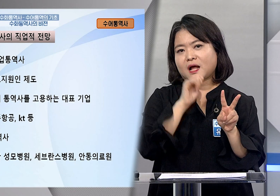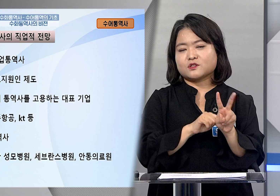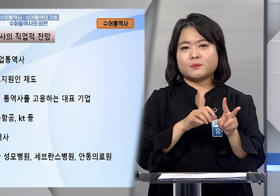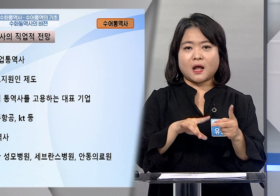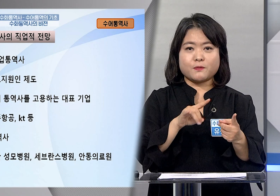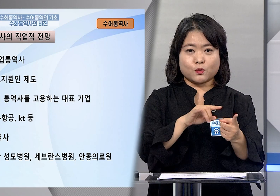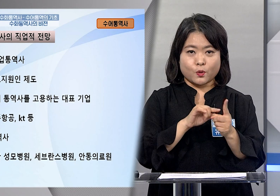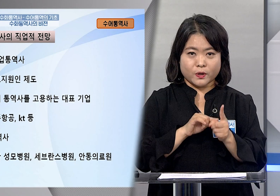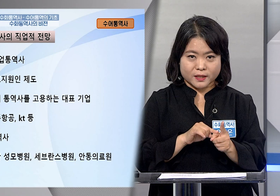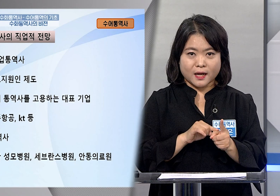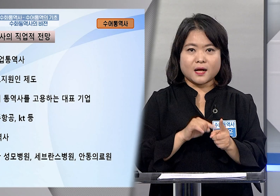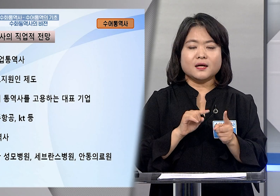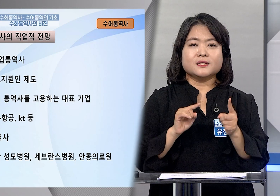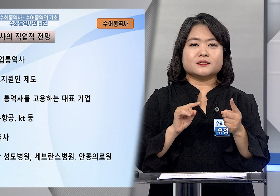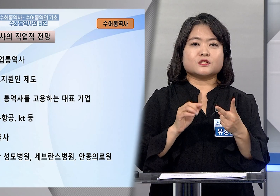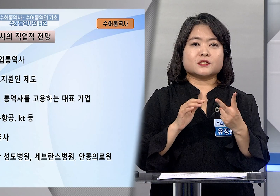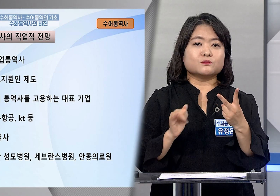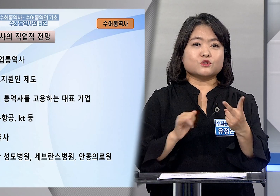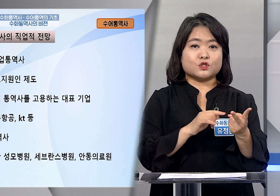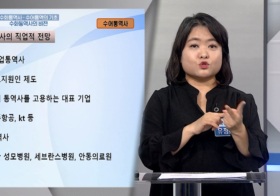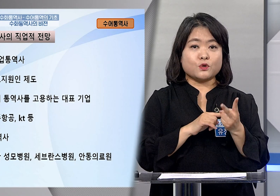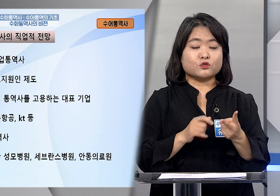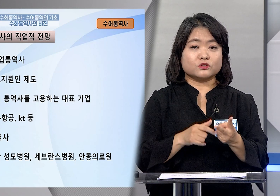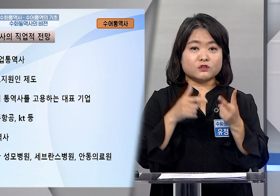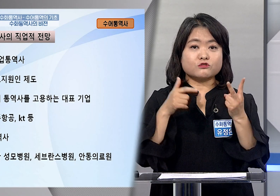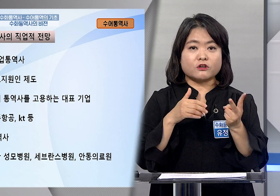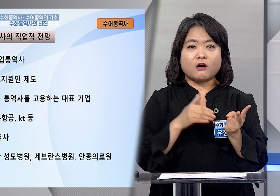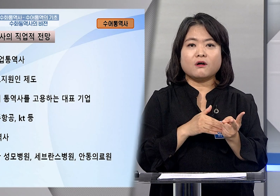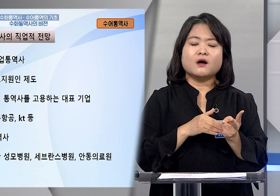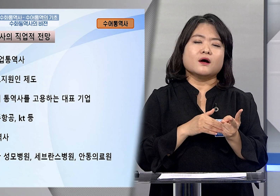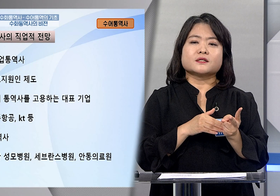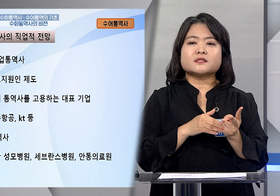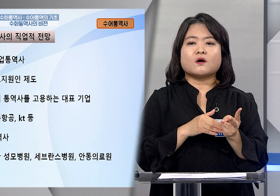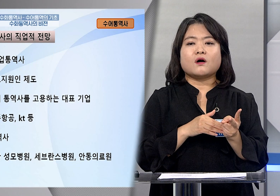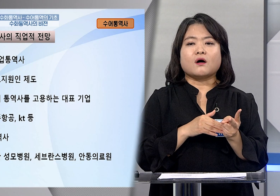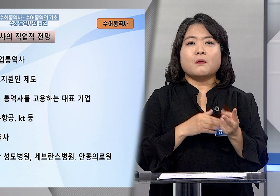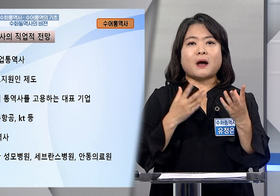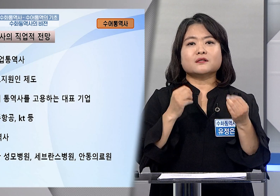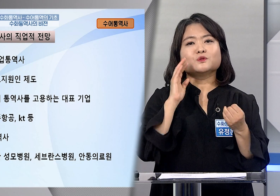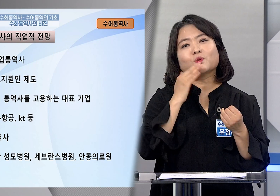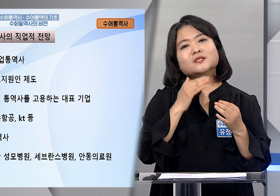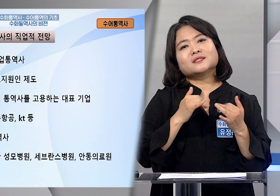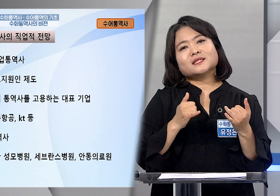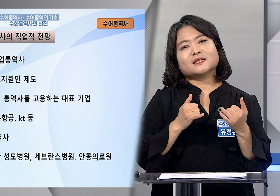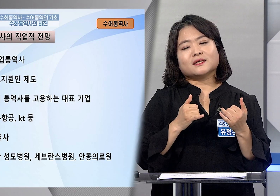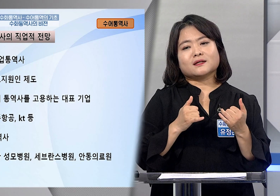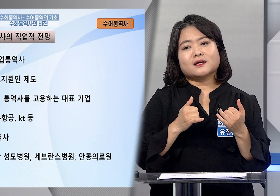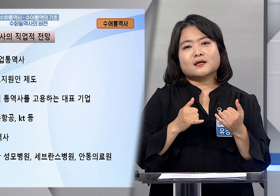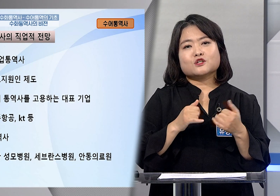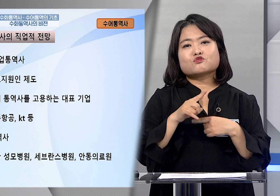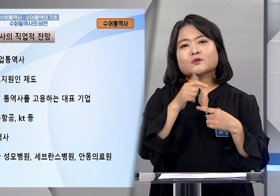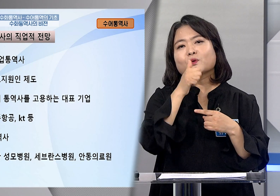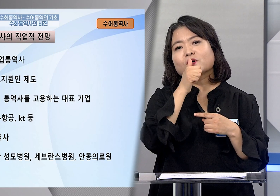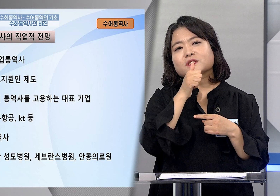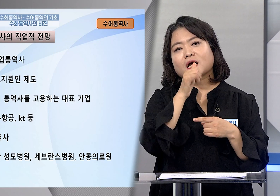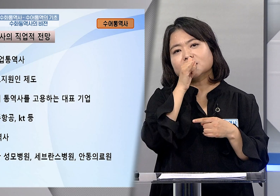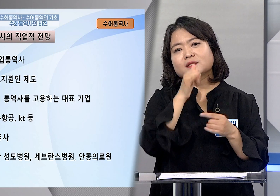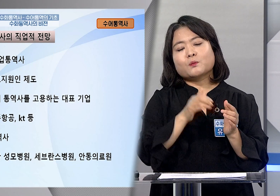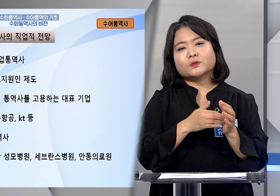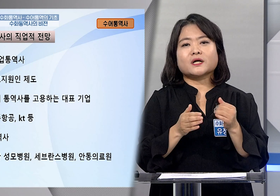처음에는 1명을 고용했다가 이제 지금은 이제 2명으로 늘었고요. 그래서 많은 농인들이 이 수화통역사가 있다